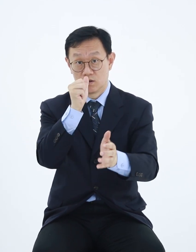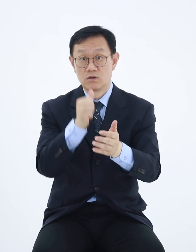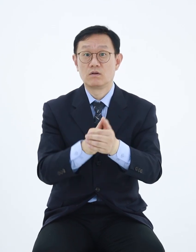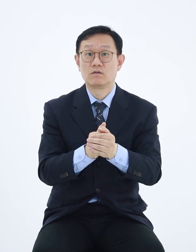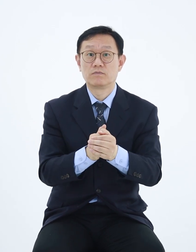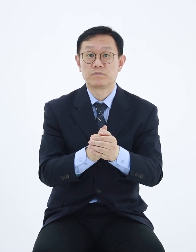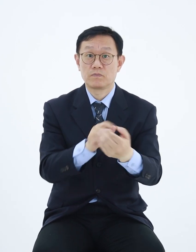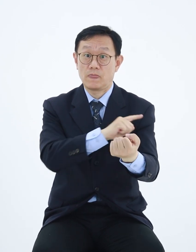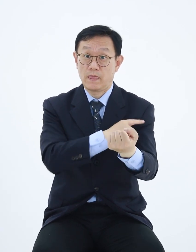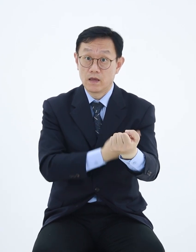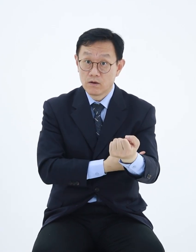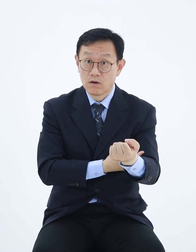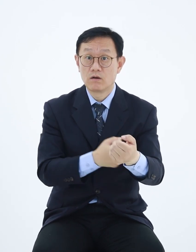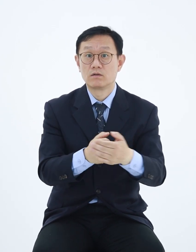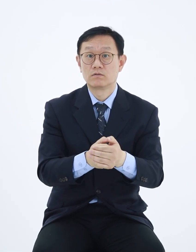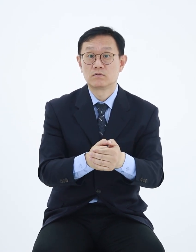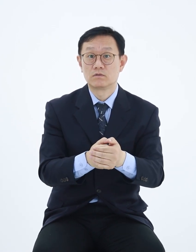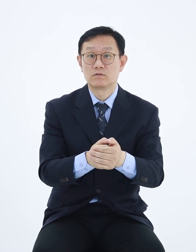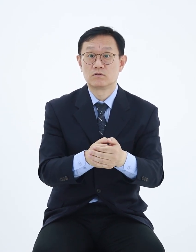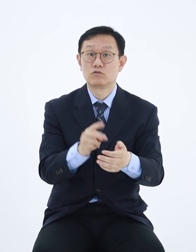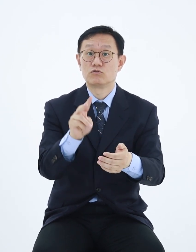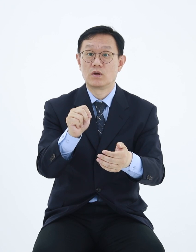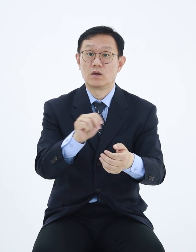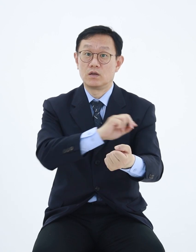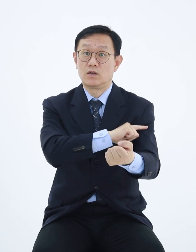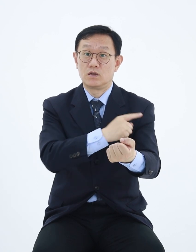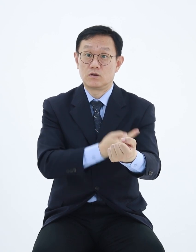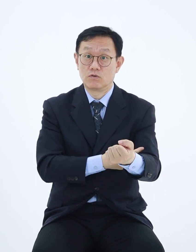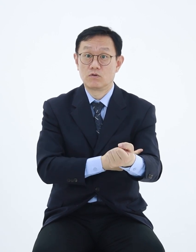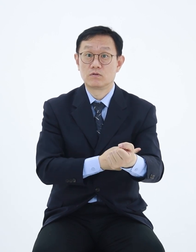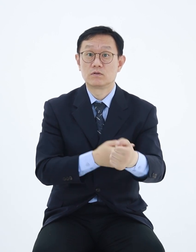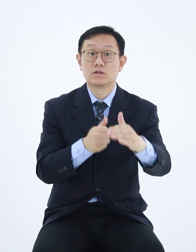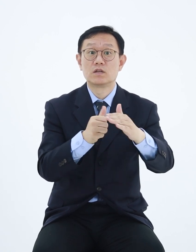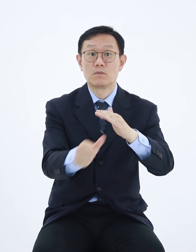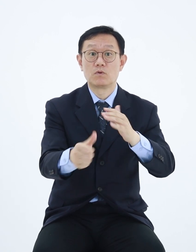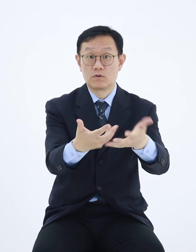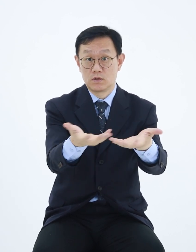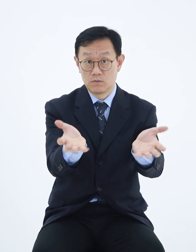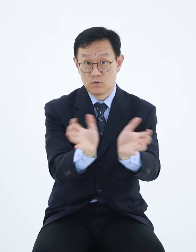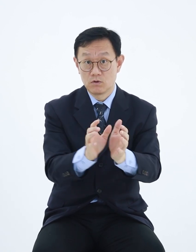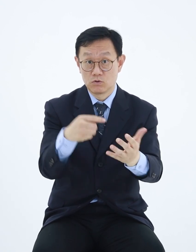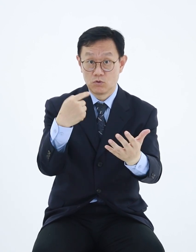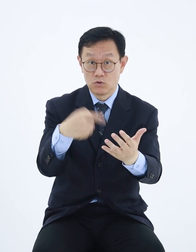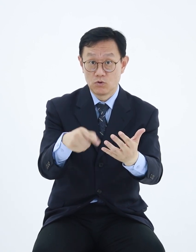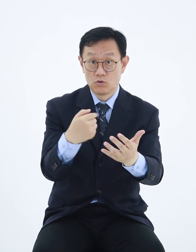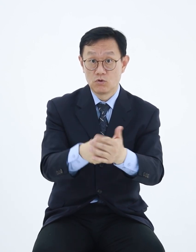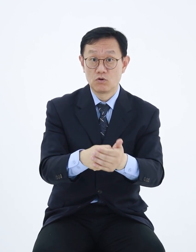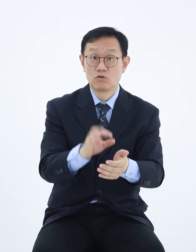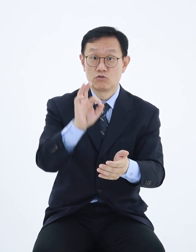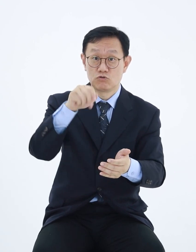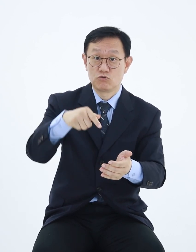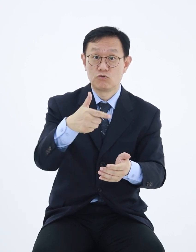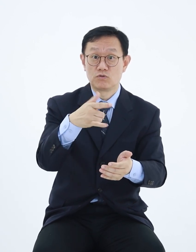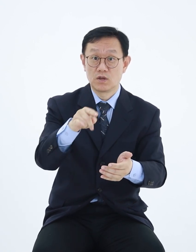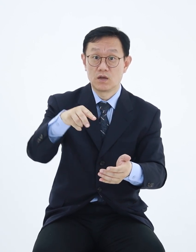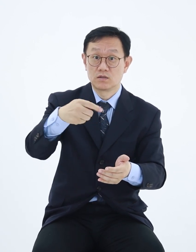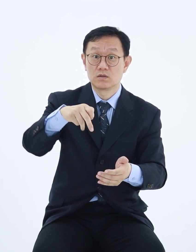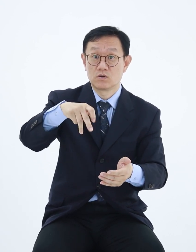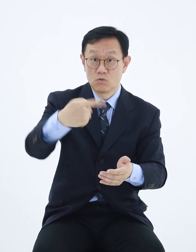인권과 관련해서는 유엔 인권 최고 대표 사무소, 교육과 관련해서는 유네스코, 노동은